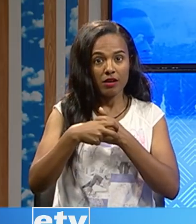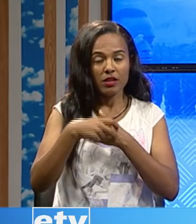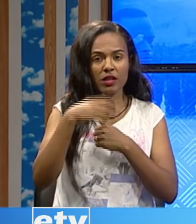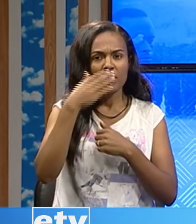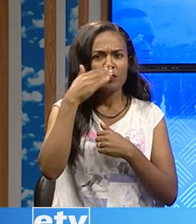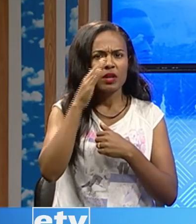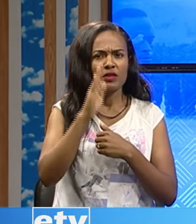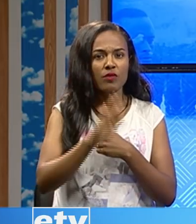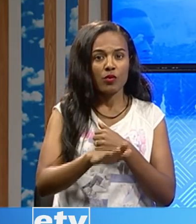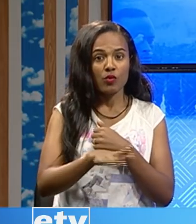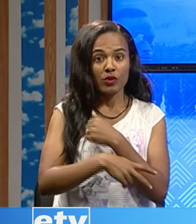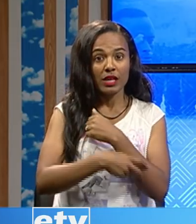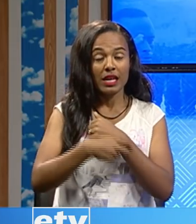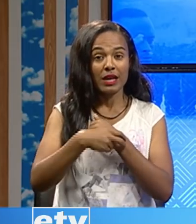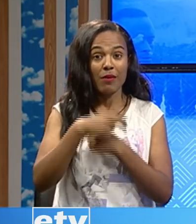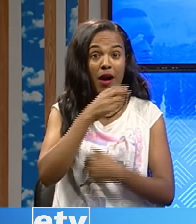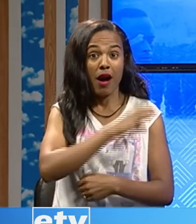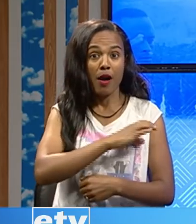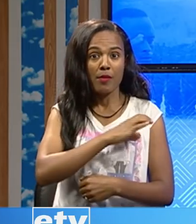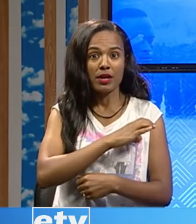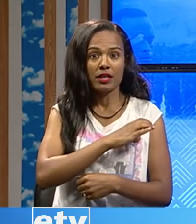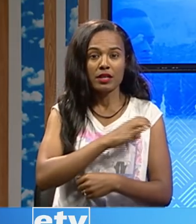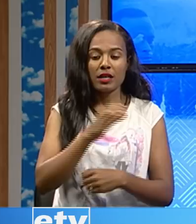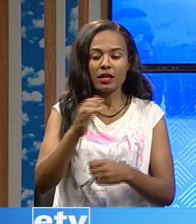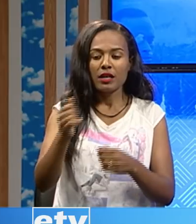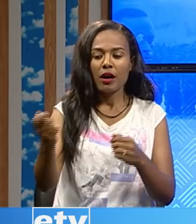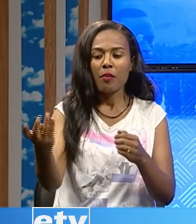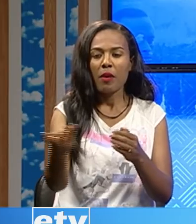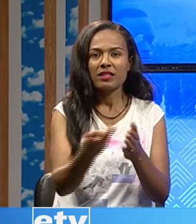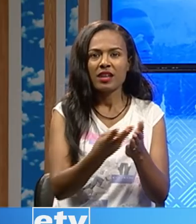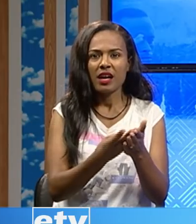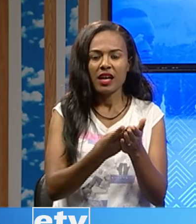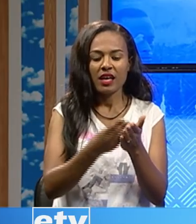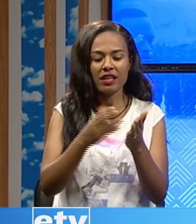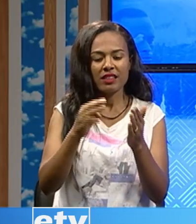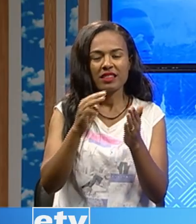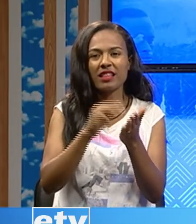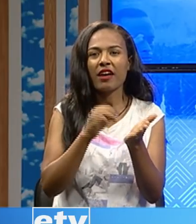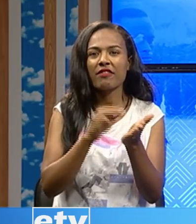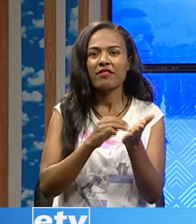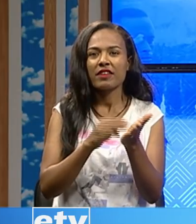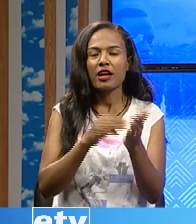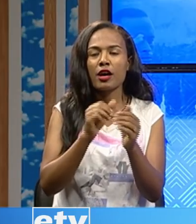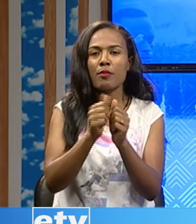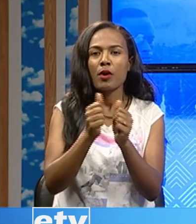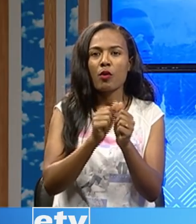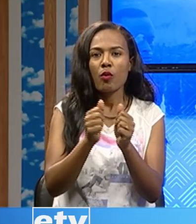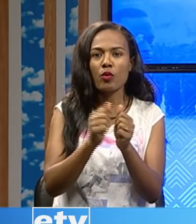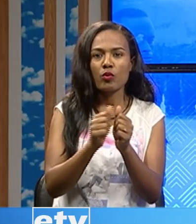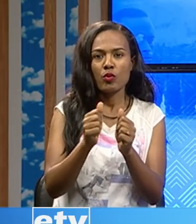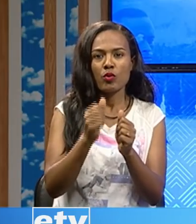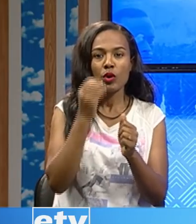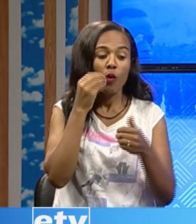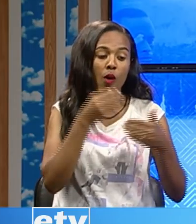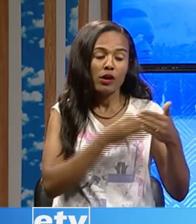መጥፎ ነው የሌባ አመል። ከማሳ ላይ ጤፍና በቆሎ ያጭዳል፣ ከጓዳ ከጎተራ ብቻ